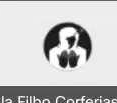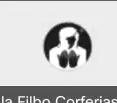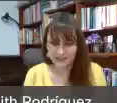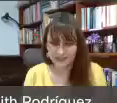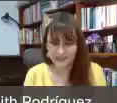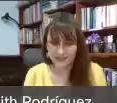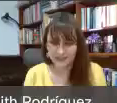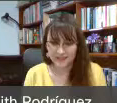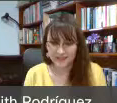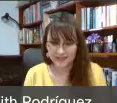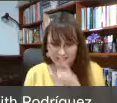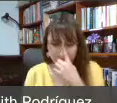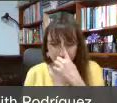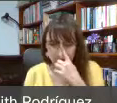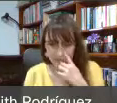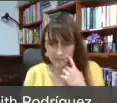¿Tienes